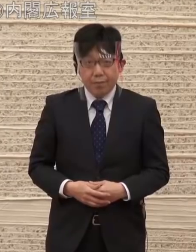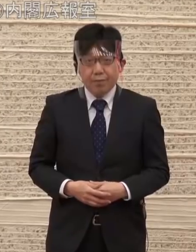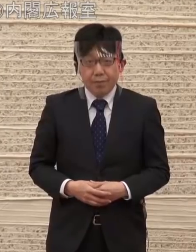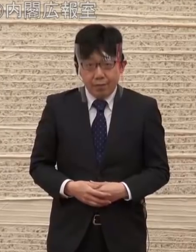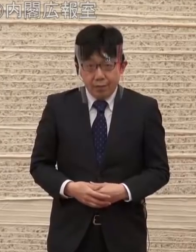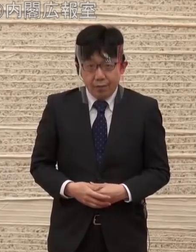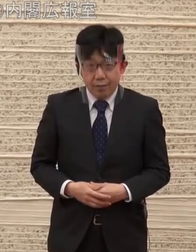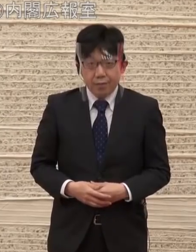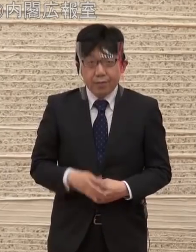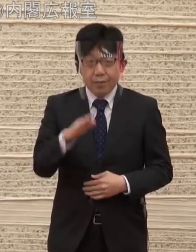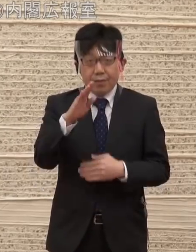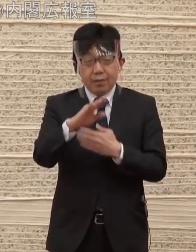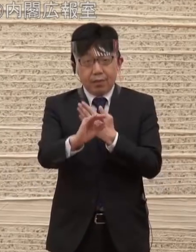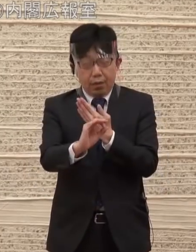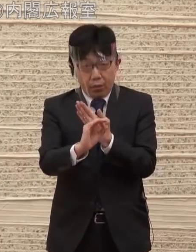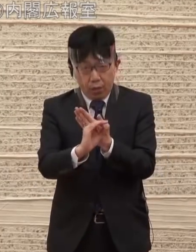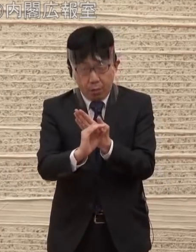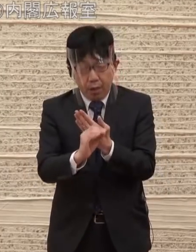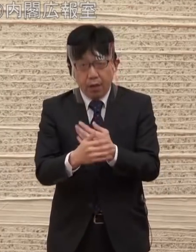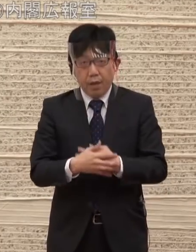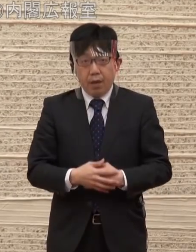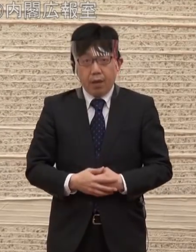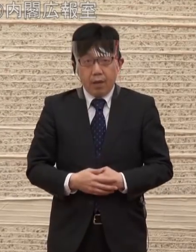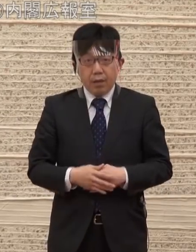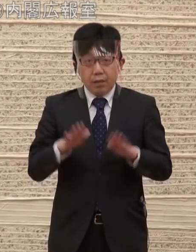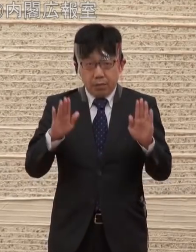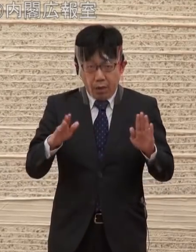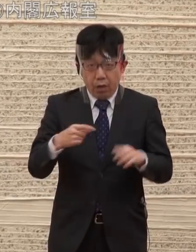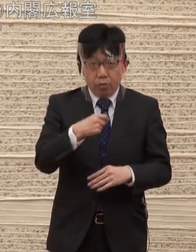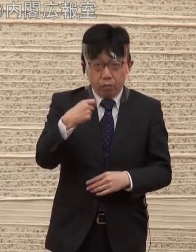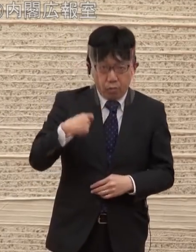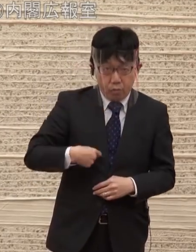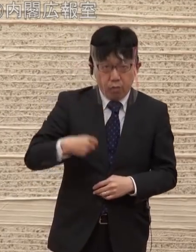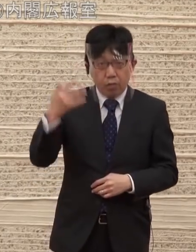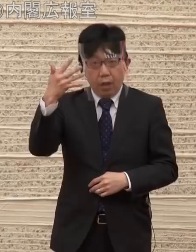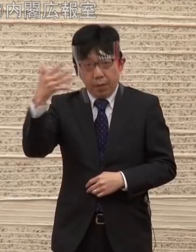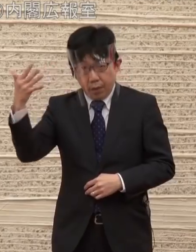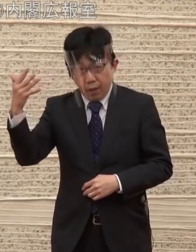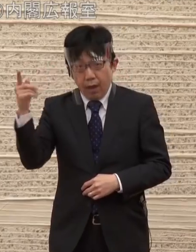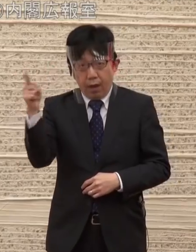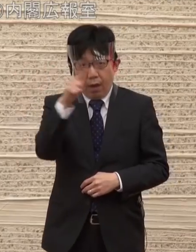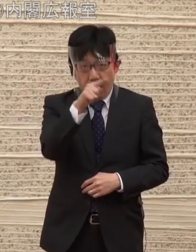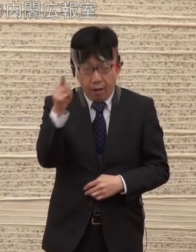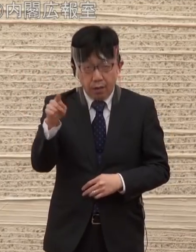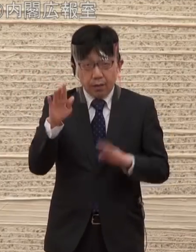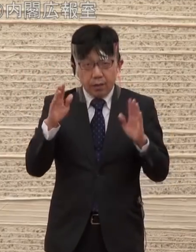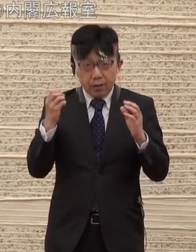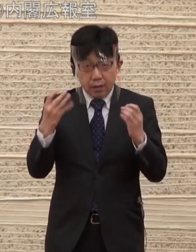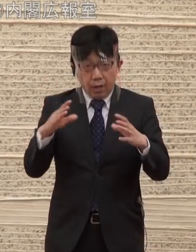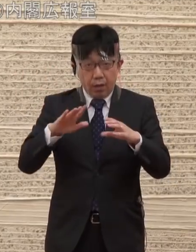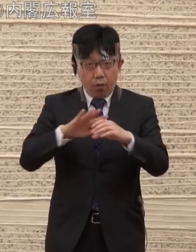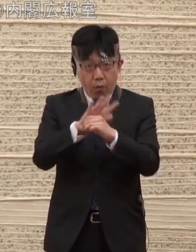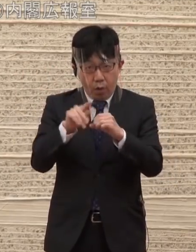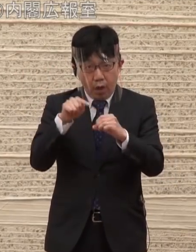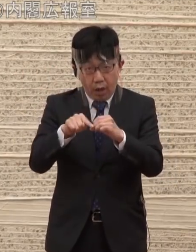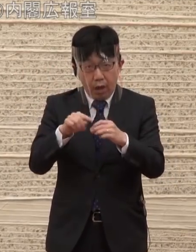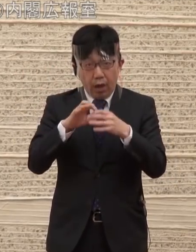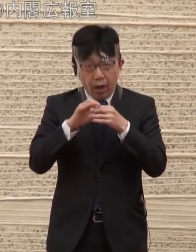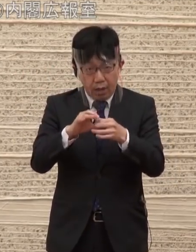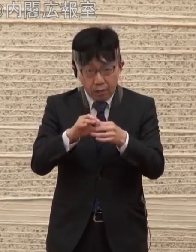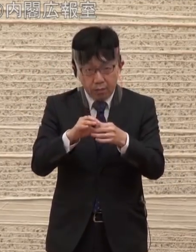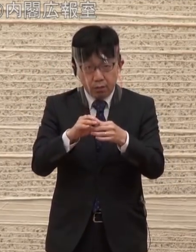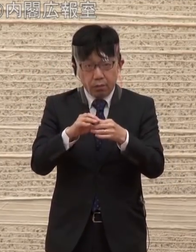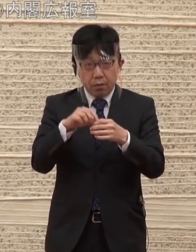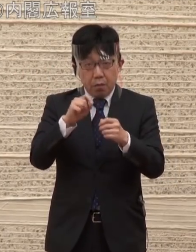あの方例えばですね現在中国と米国との間でですね新型コロナウイルス感染種を